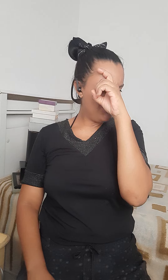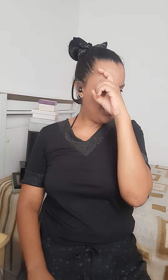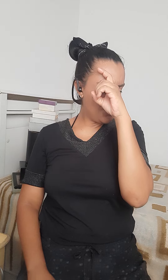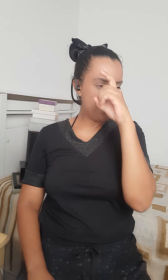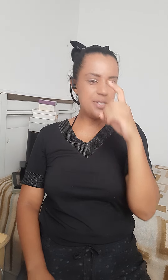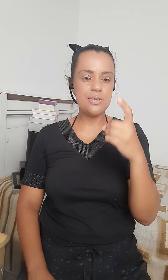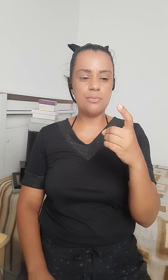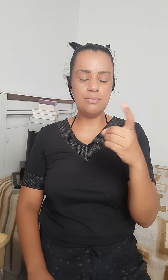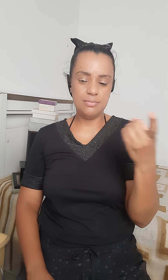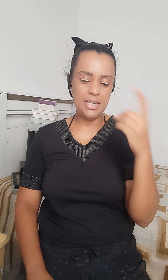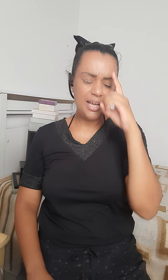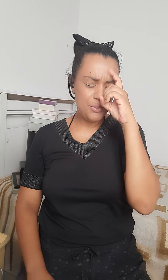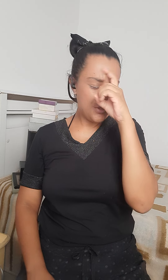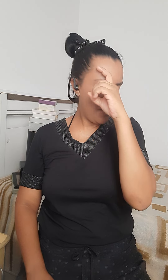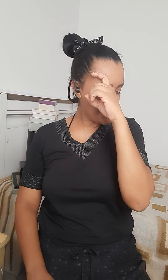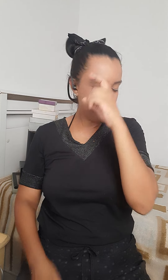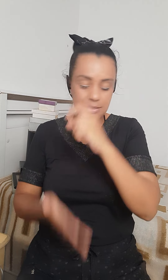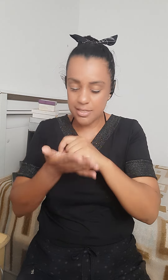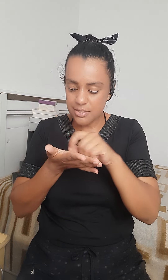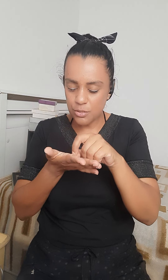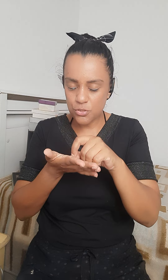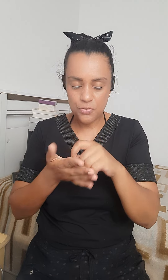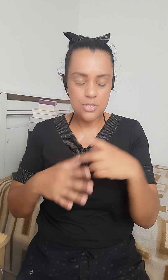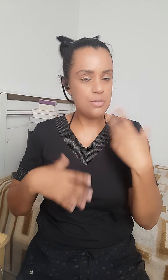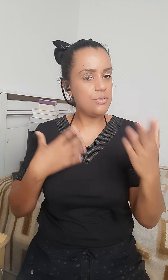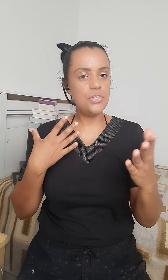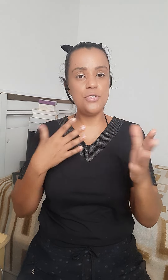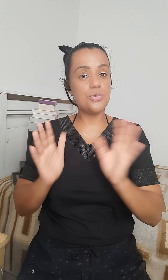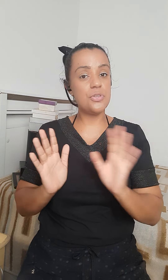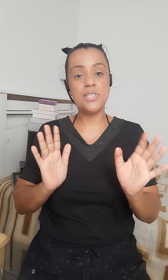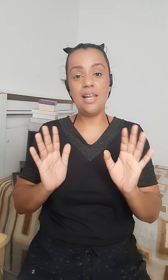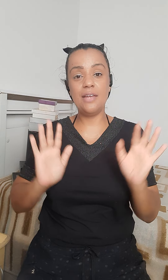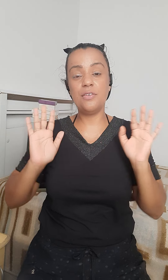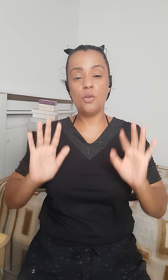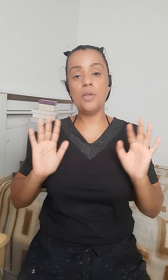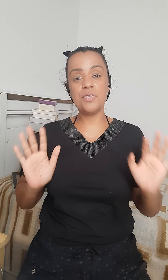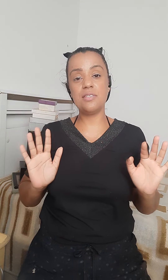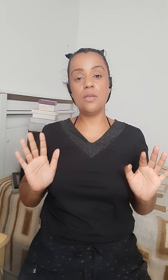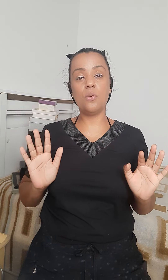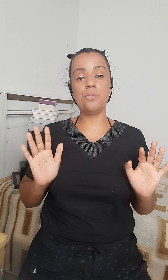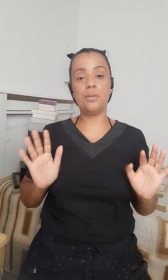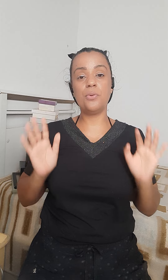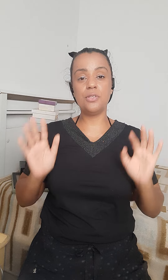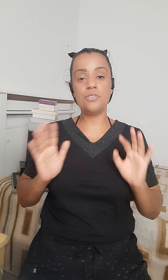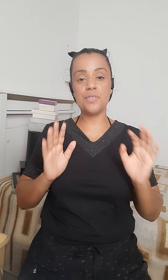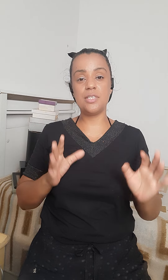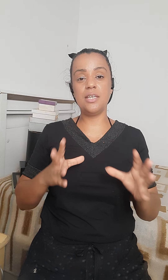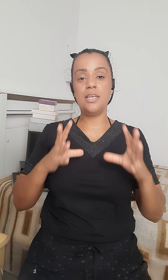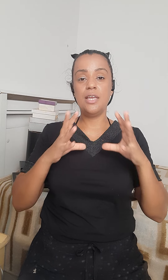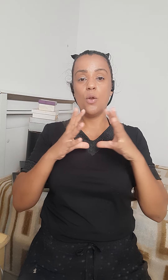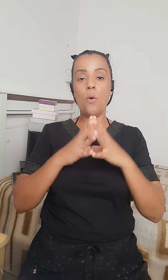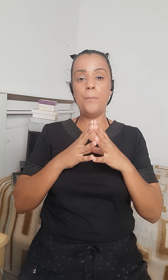com expressão. Minhoquinha passando na testa, sinal difícil. Gente, é o seu sinalário, da forma que você se encontra. Importante você